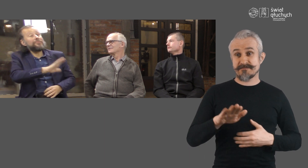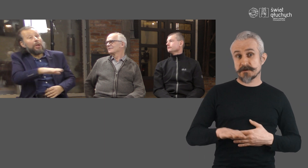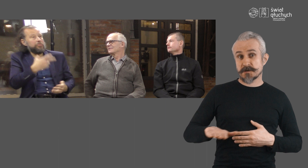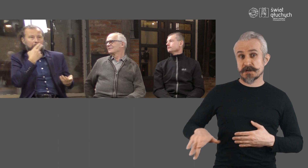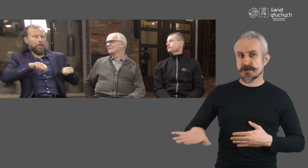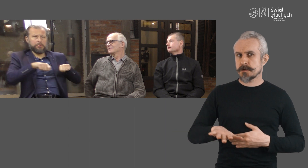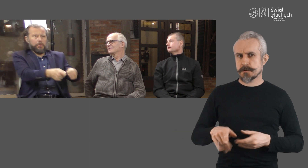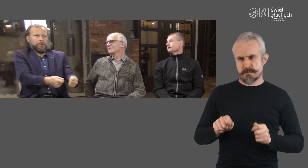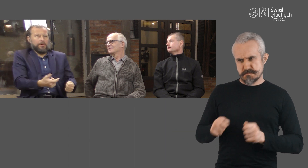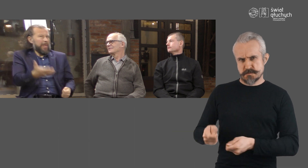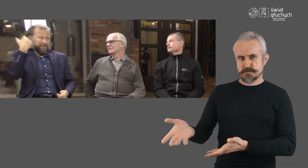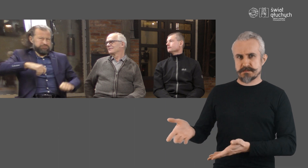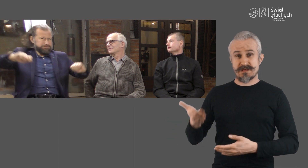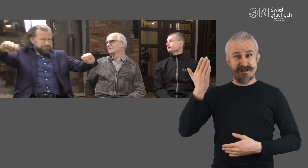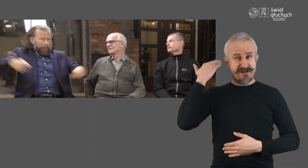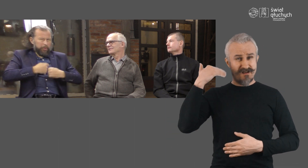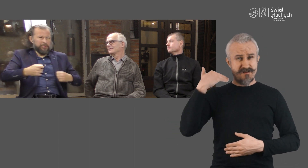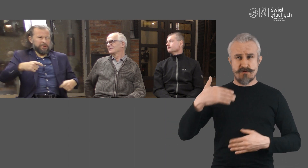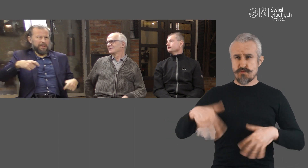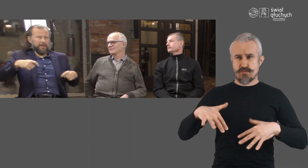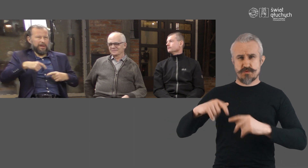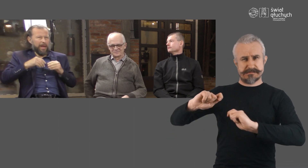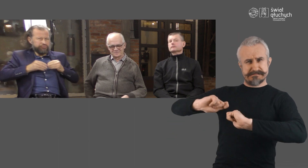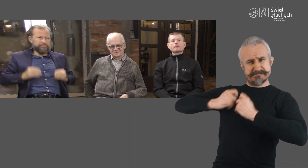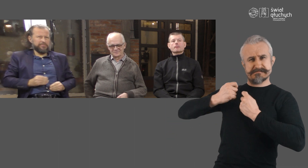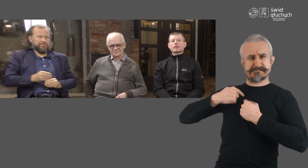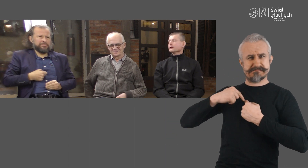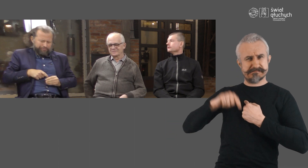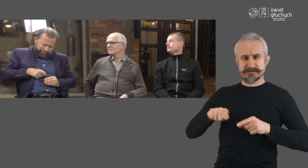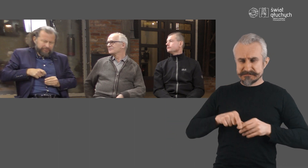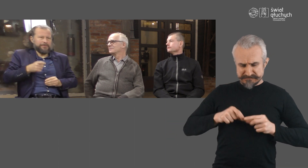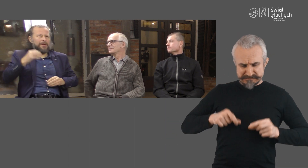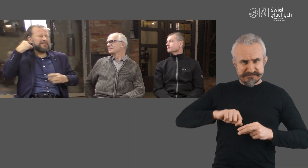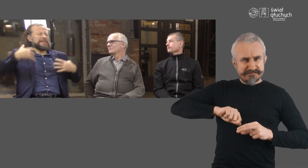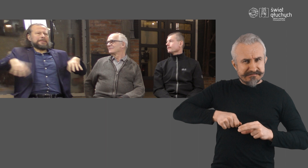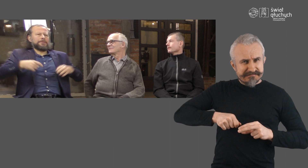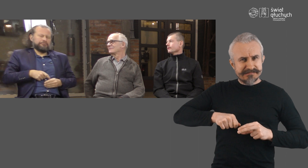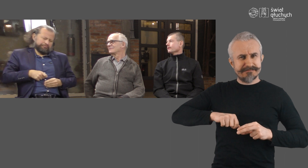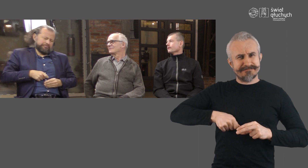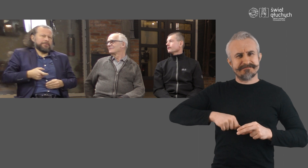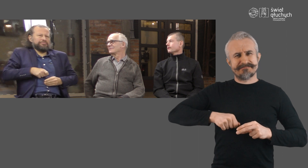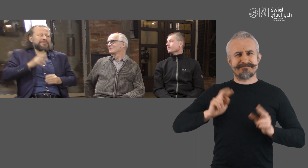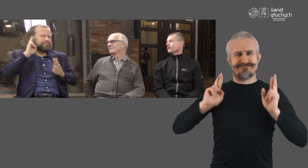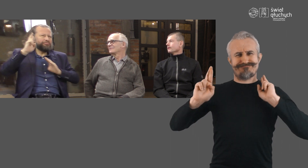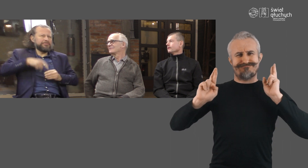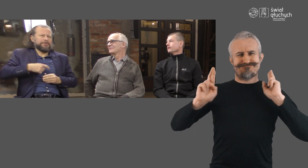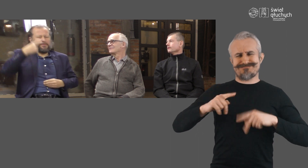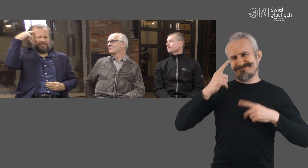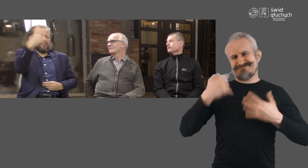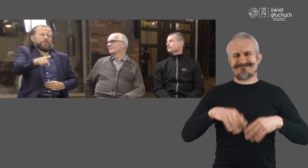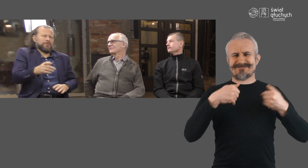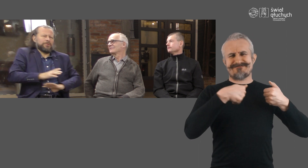A teraz patrzę na dzieci, nikogo się nie zmusza. Mnie kiedyś zmuszano do tego aparatu właśnie